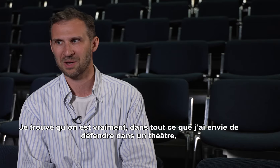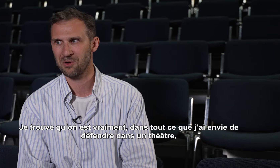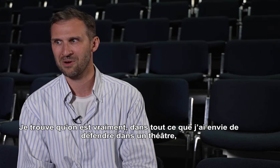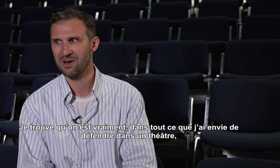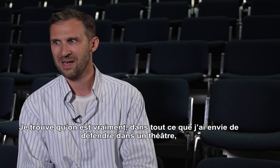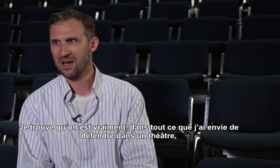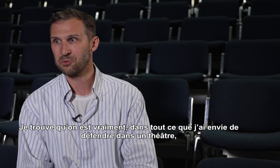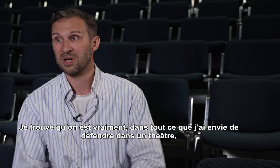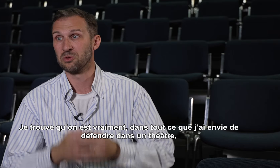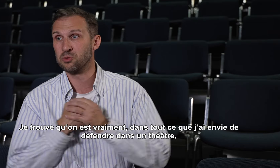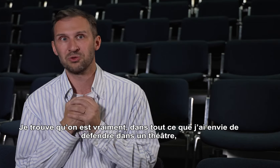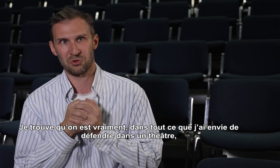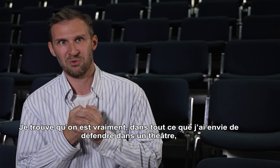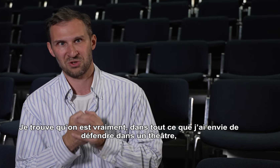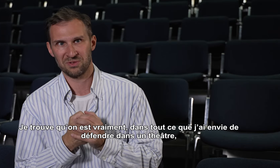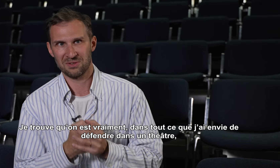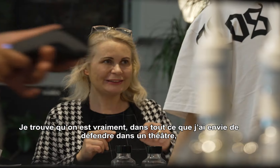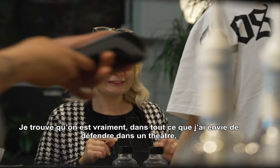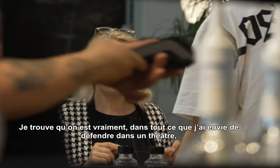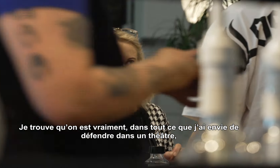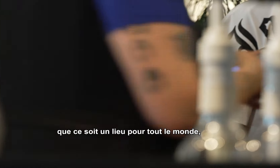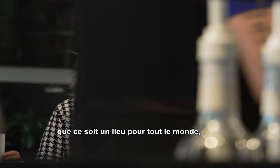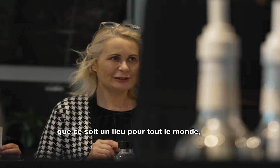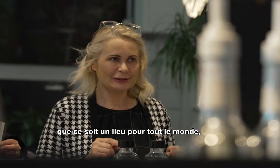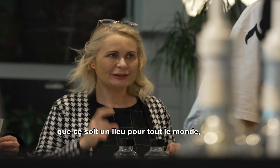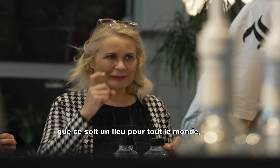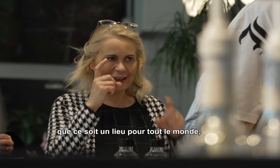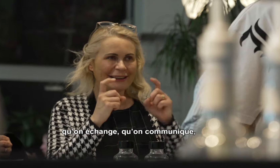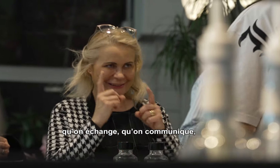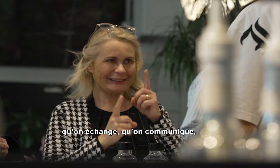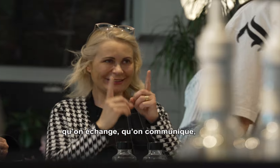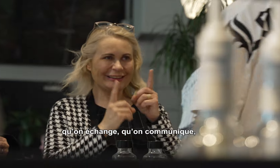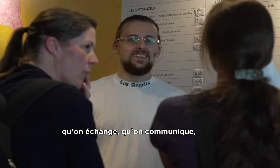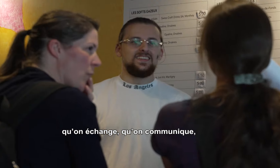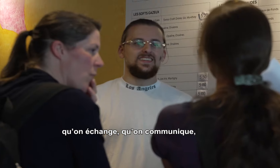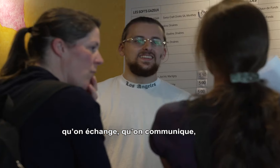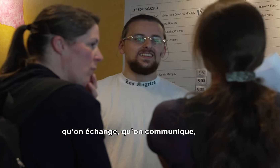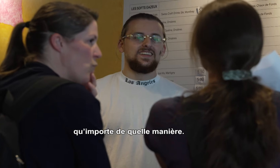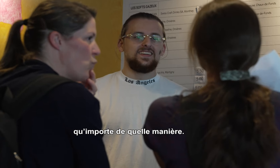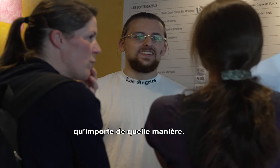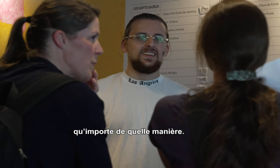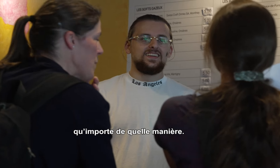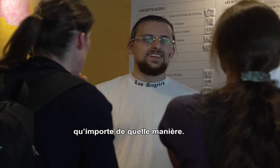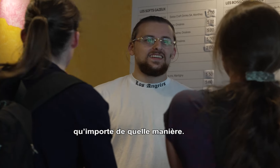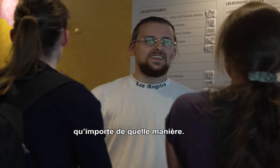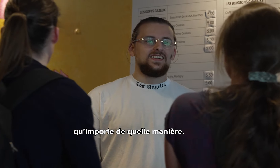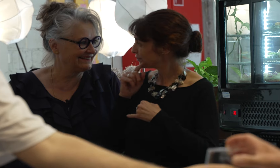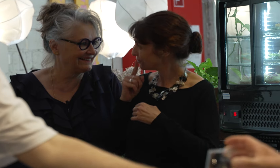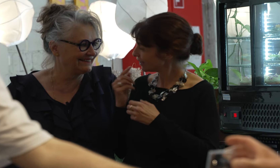vraiment, en tout cas dans tout ce que moi j'ai envie de défendre dans un théâtre, c'est que ce soit un lieu pour tout le monde, qu'on échange, qu'on communique, qu'importe de quelle manière.